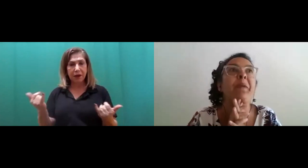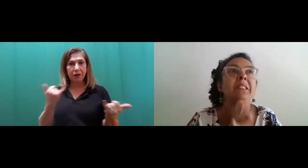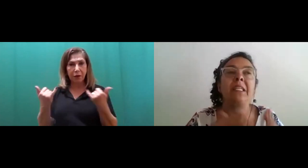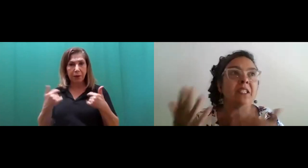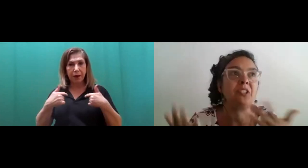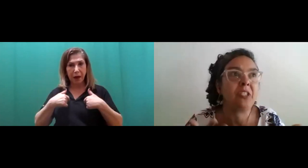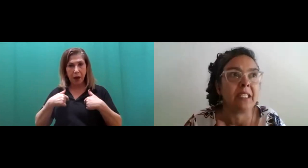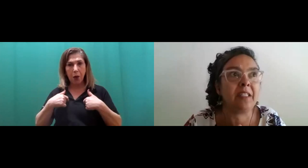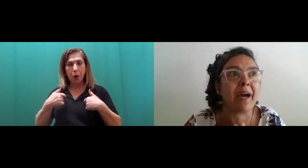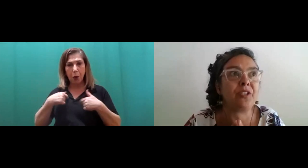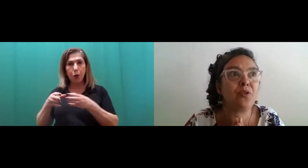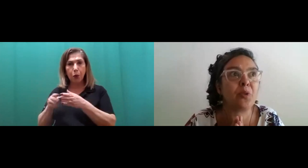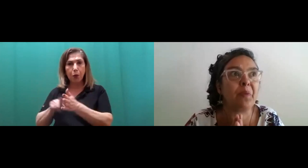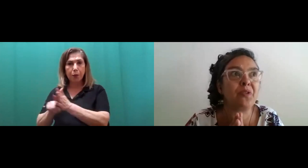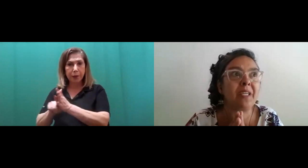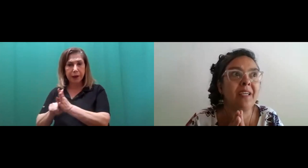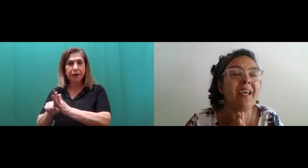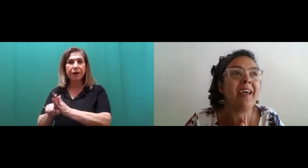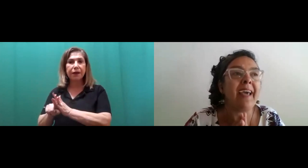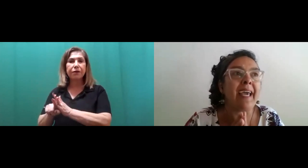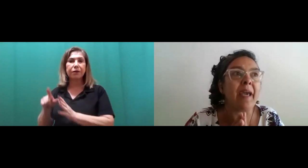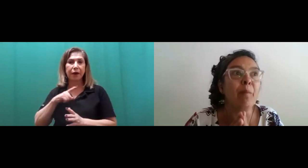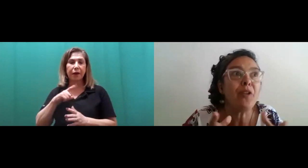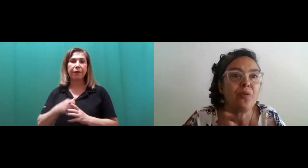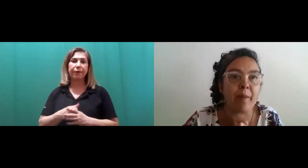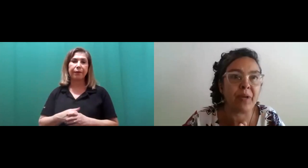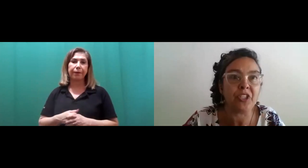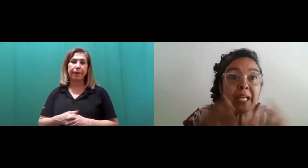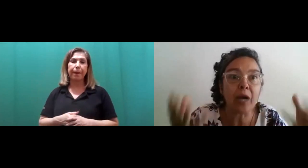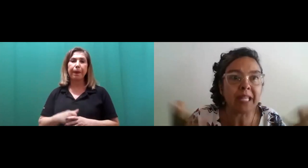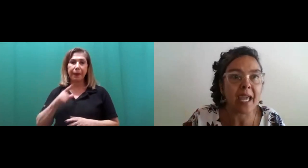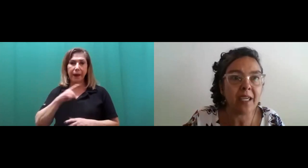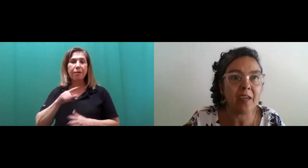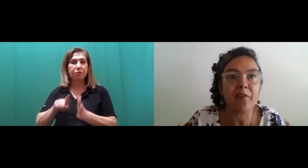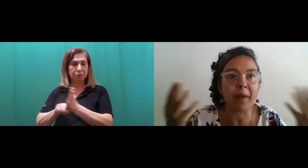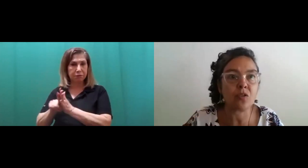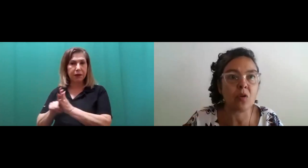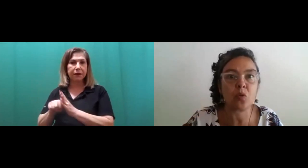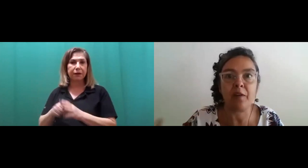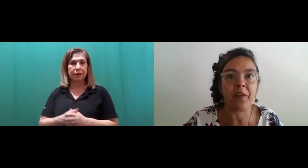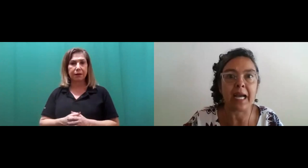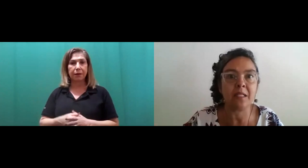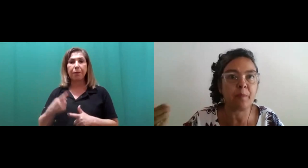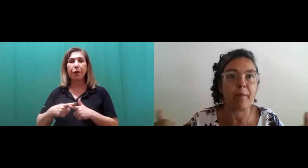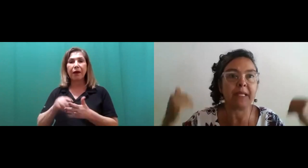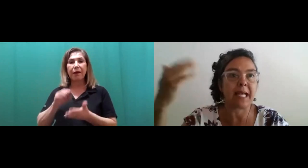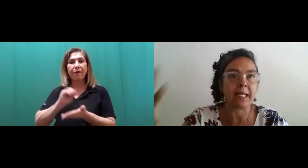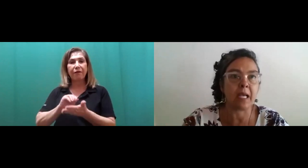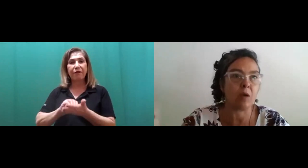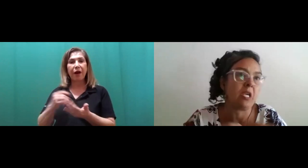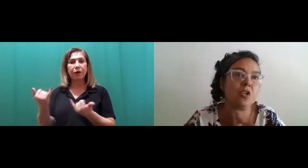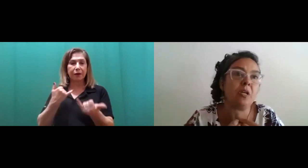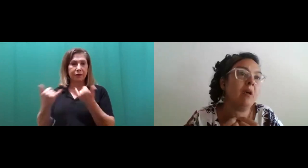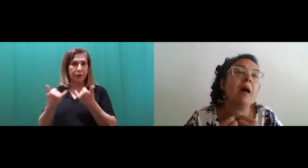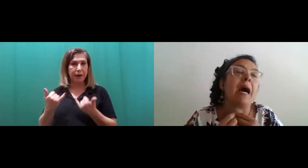grupo de pesquisa, a gente tem se debatido sobre isso aqui muito, né? Porque a gente não tem informações qualificadas para pensar a